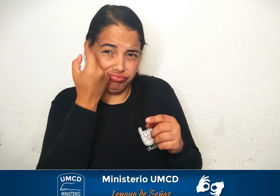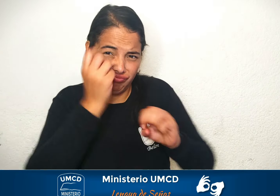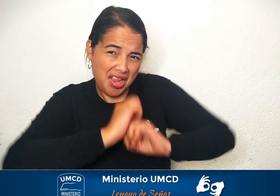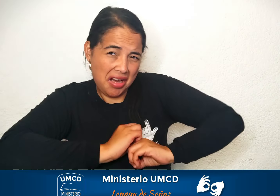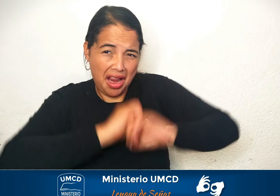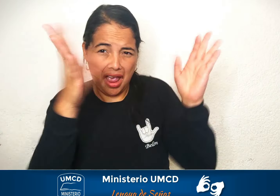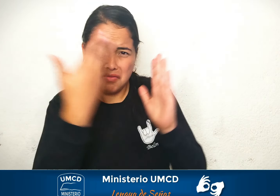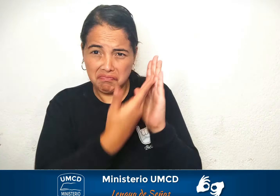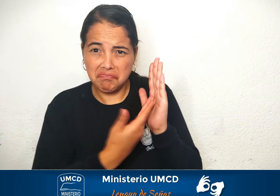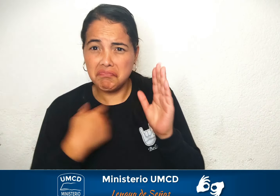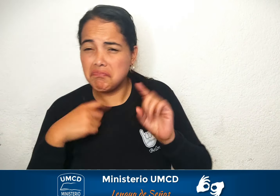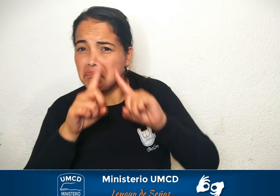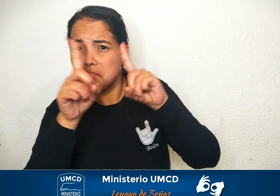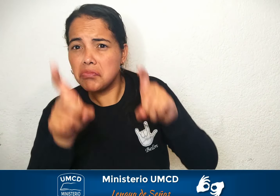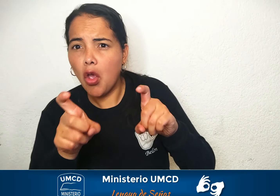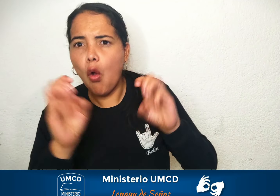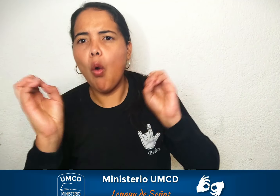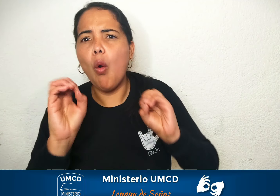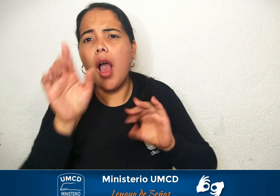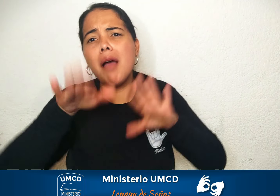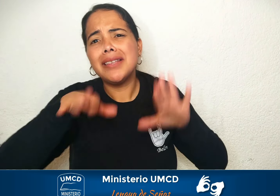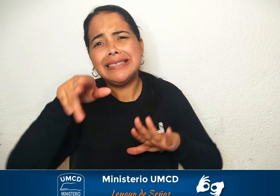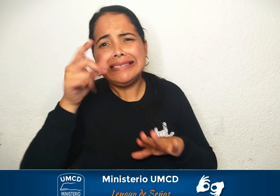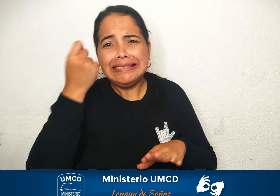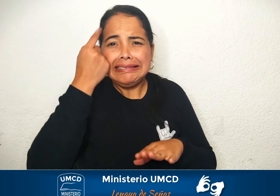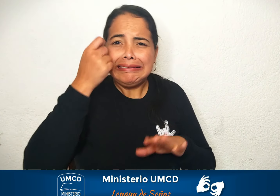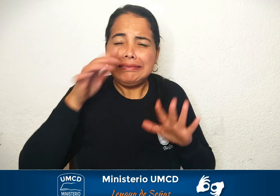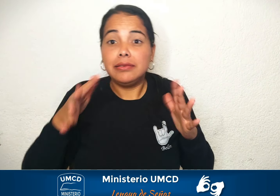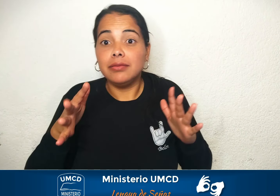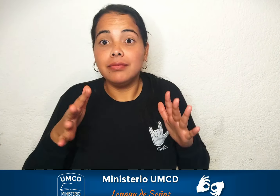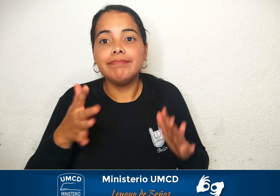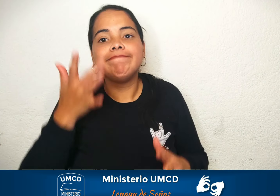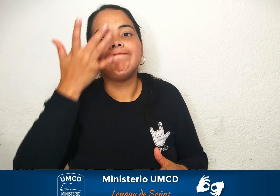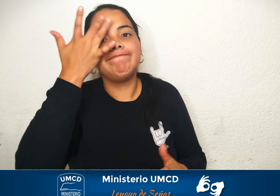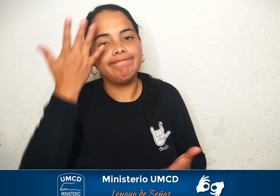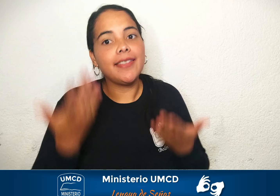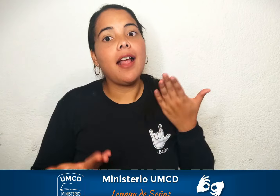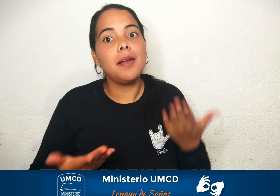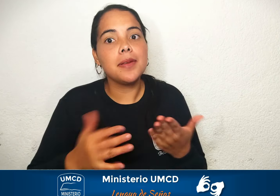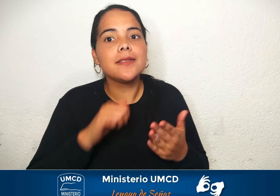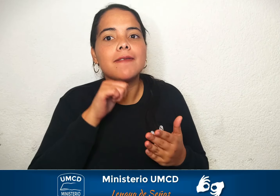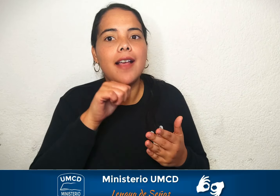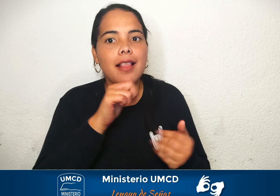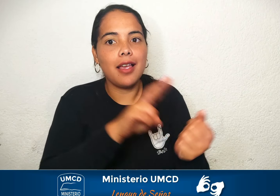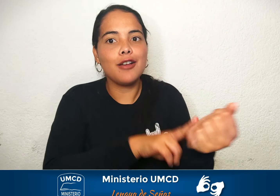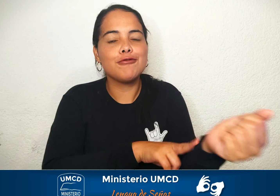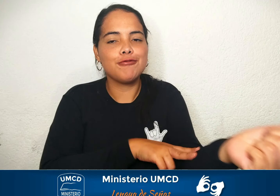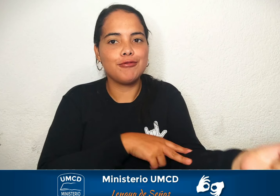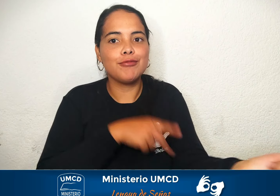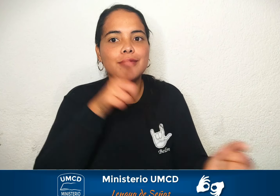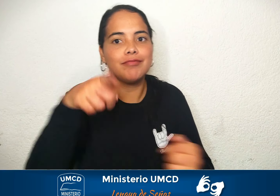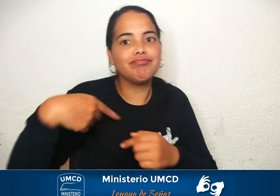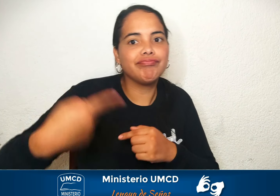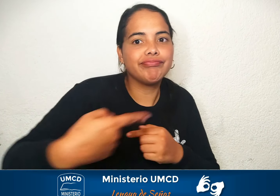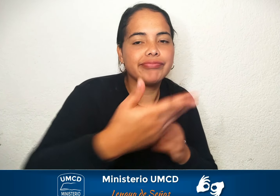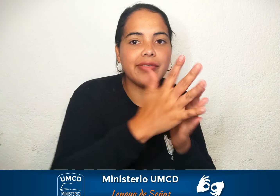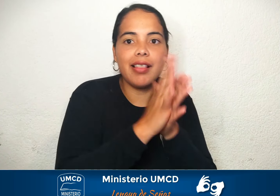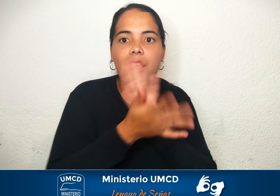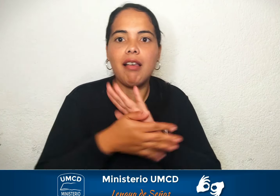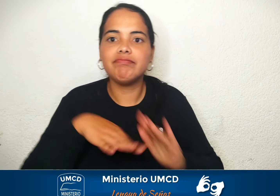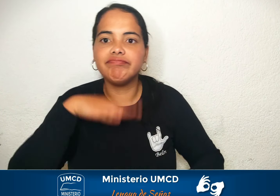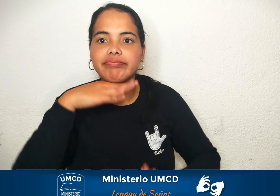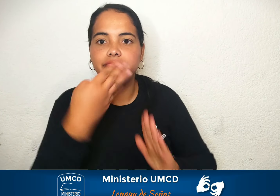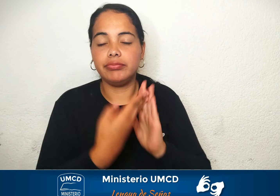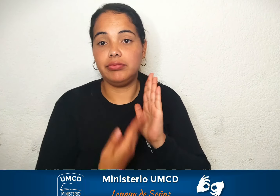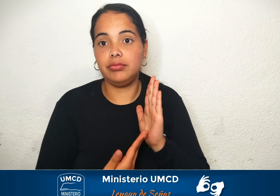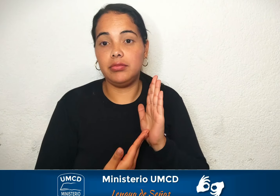comprender muchos de los pasajes o tiene dificultades? Esa es una de las manifestaciones de la inmadurez. Otra